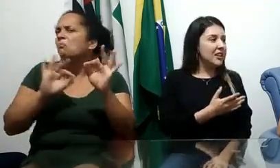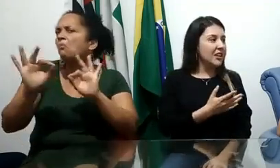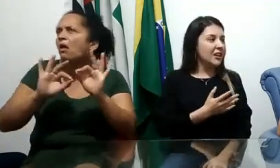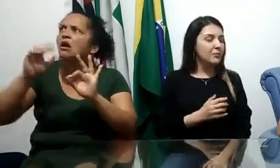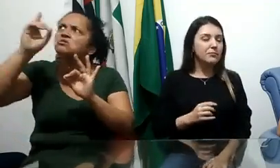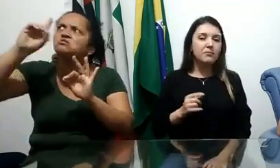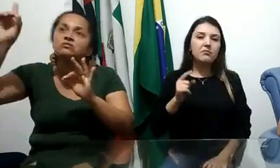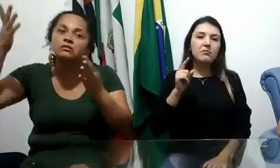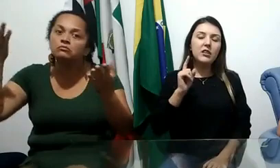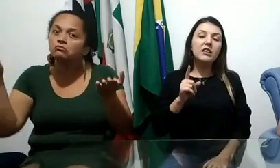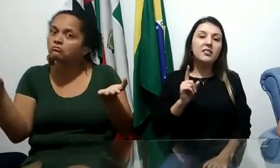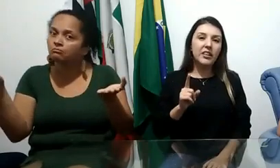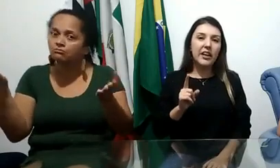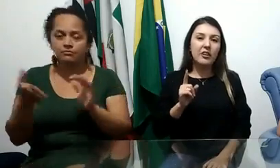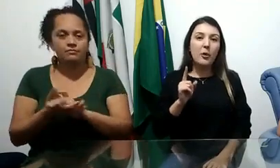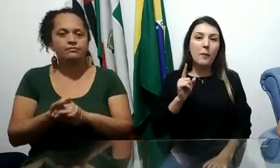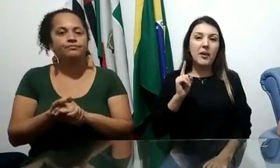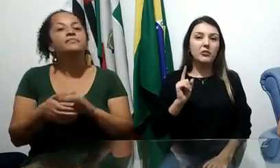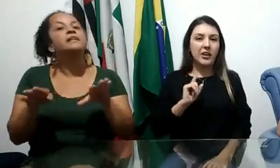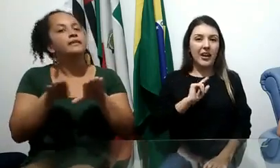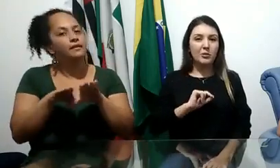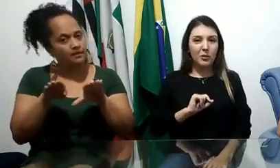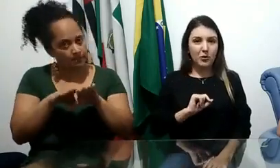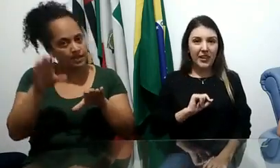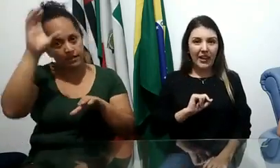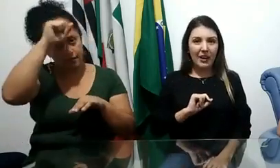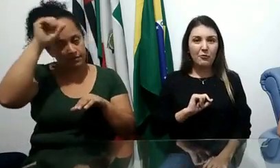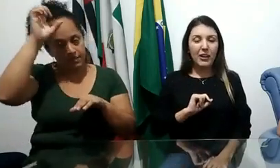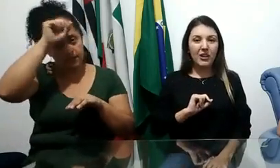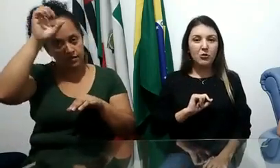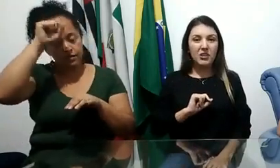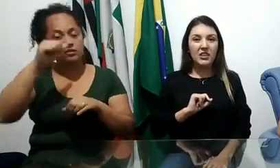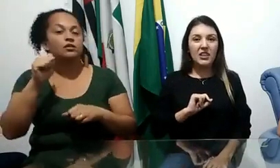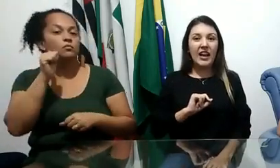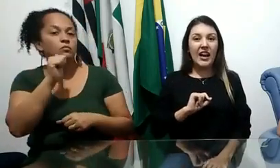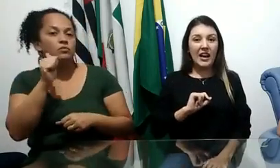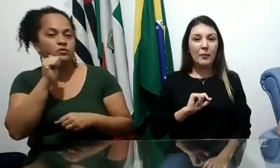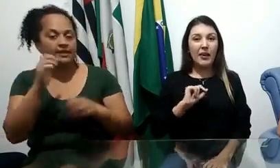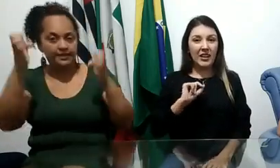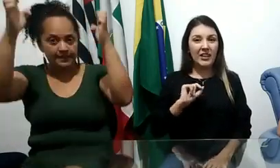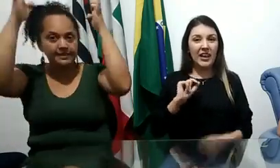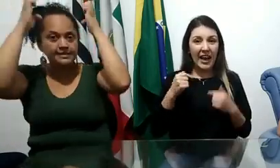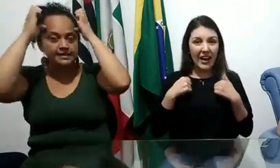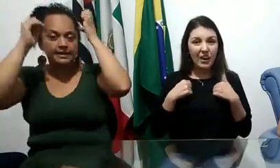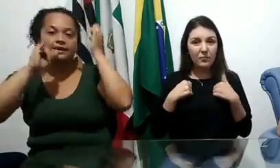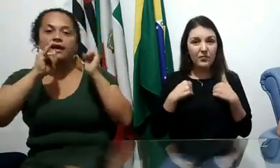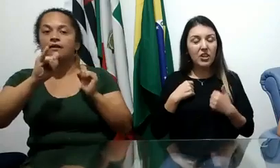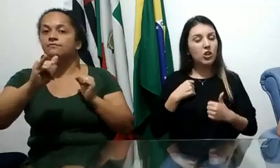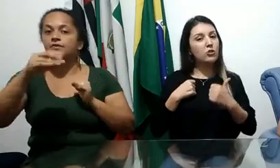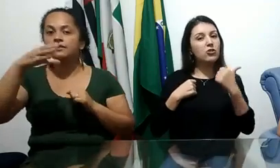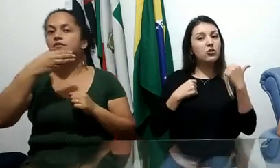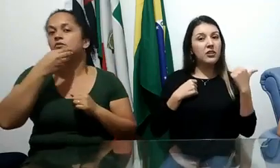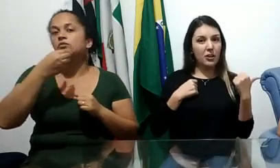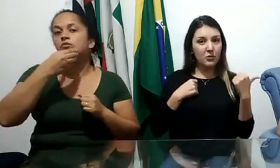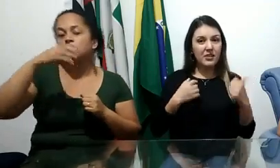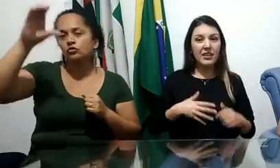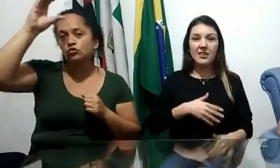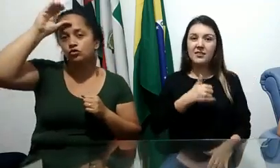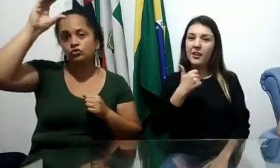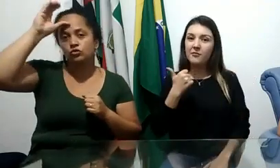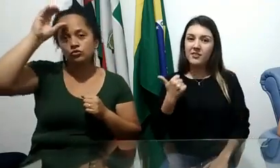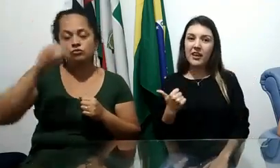em seguida, Esther manda um recado para Mordecai, falando que para que ela e os